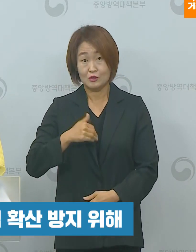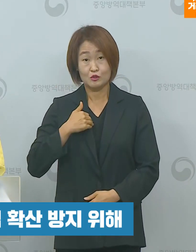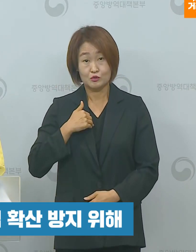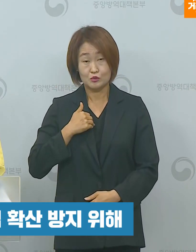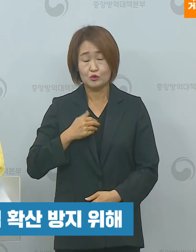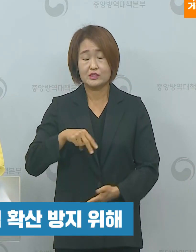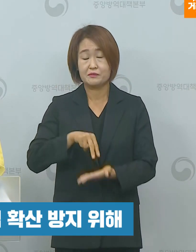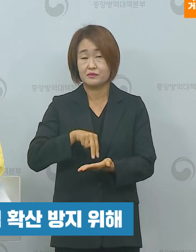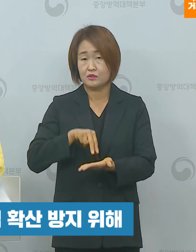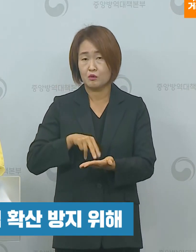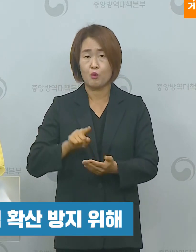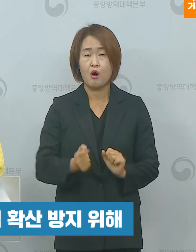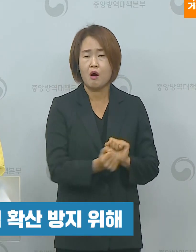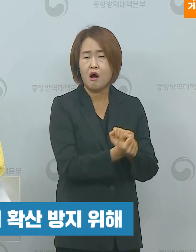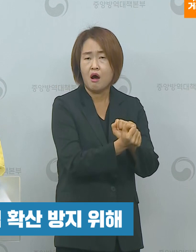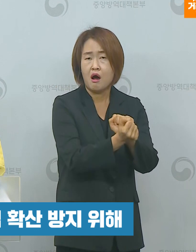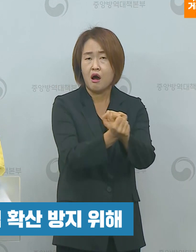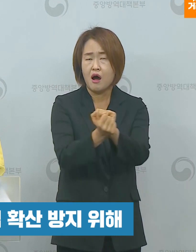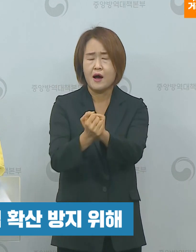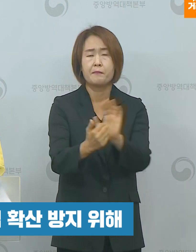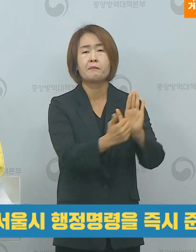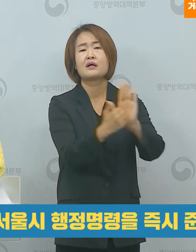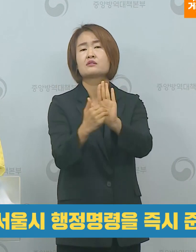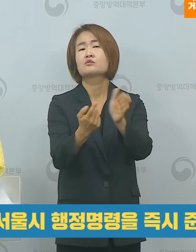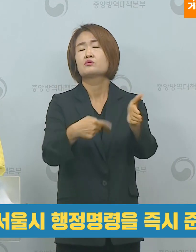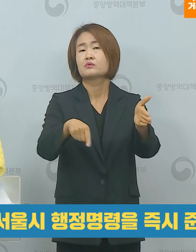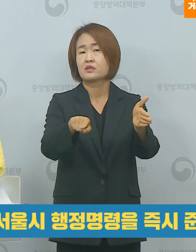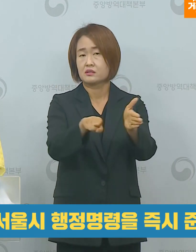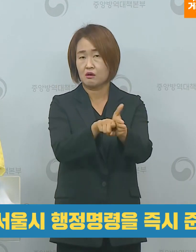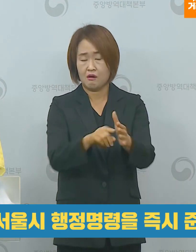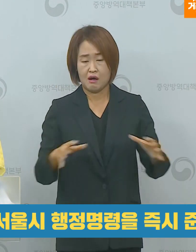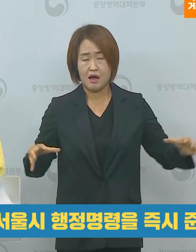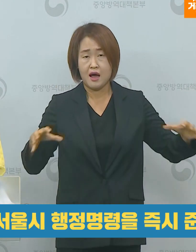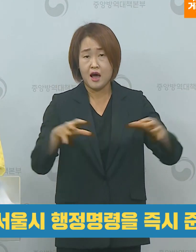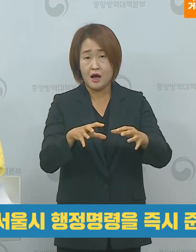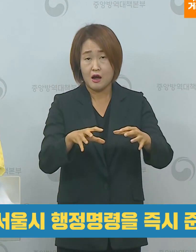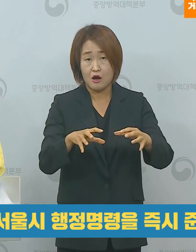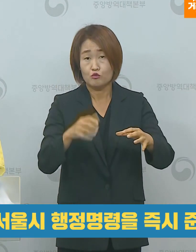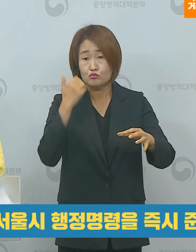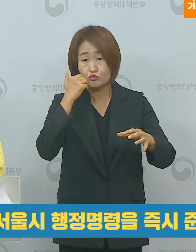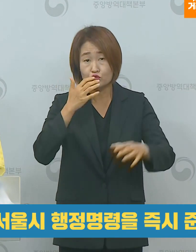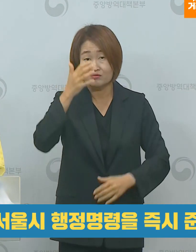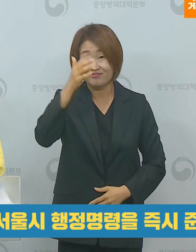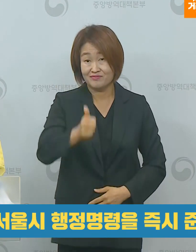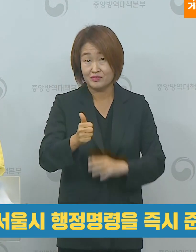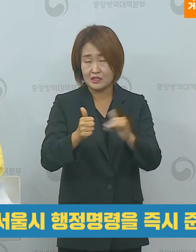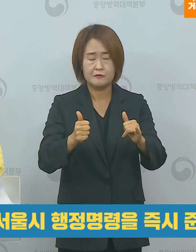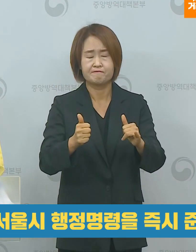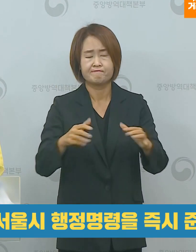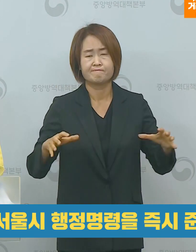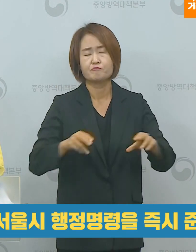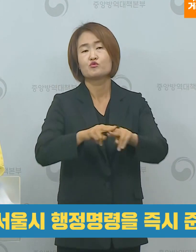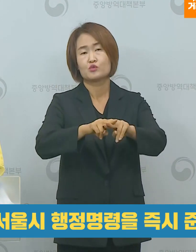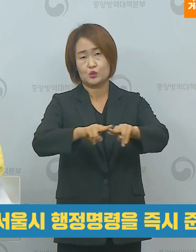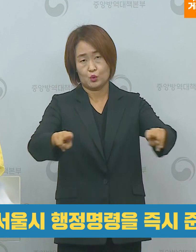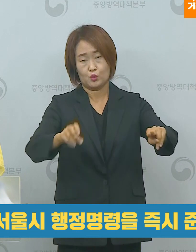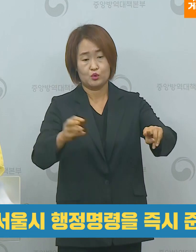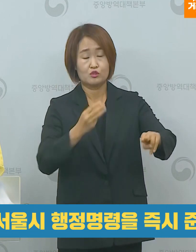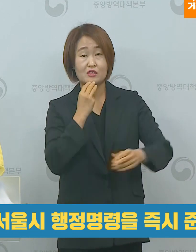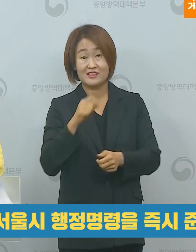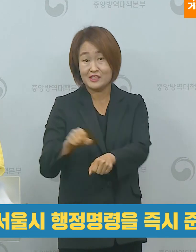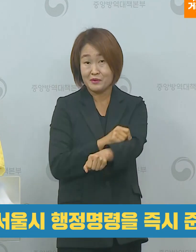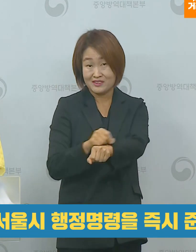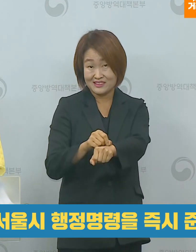중앙방역대책본부에서는 코로나19 감염 확산 방지를 위해서 집회 주최자는 집회 취소 등